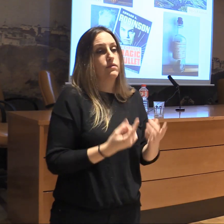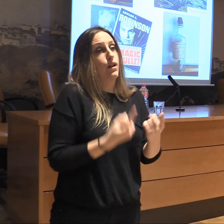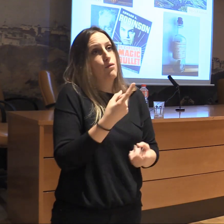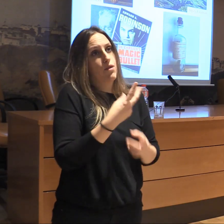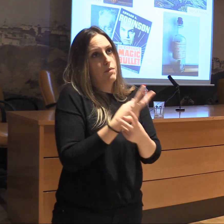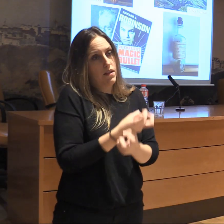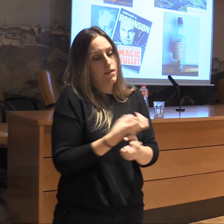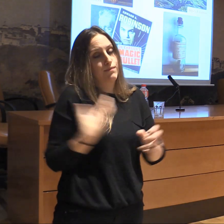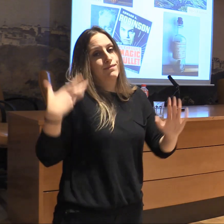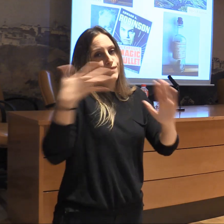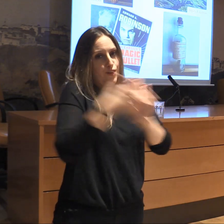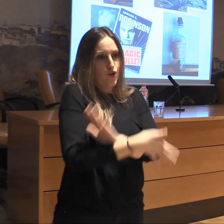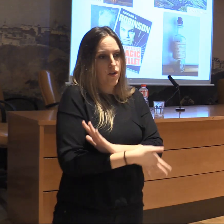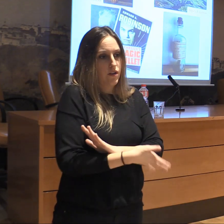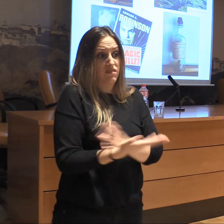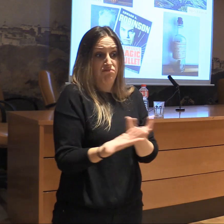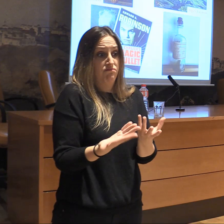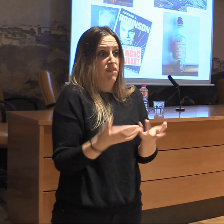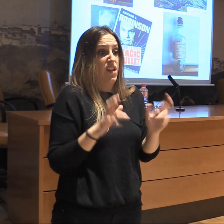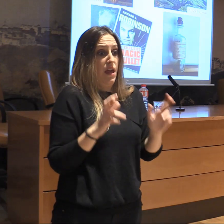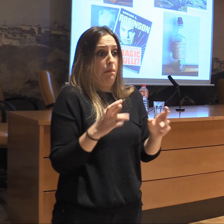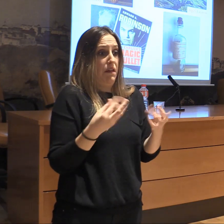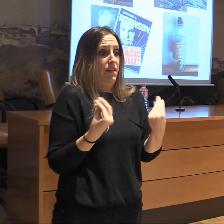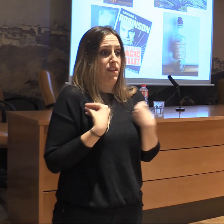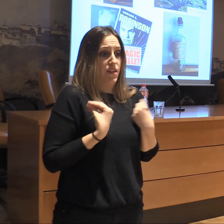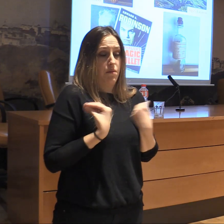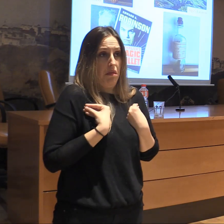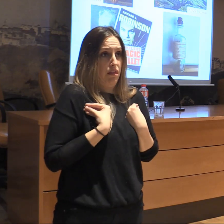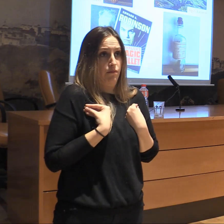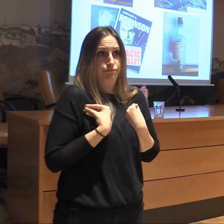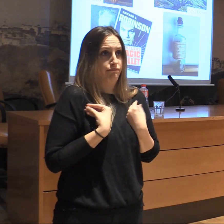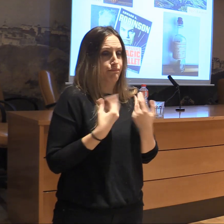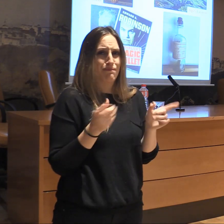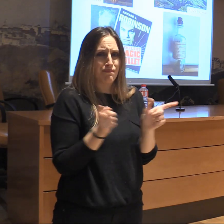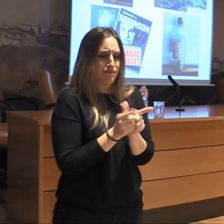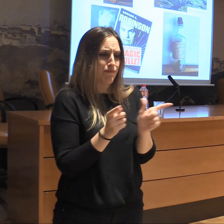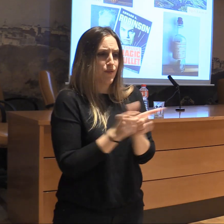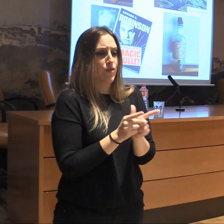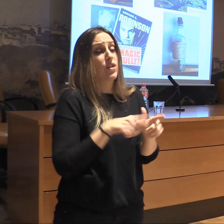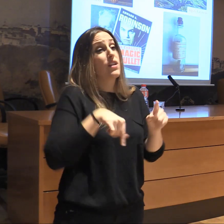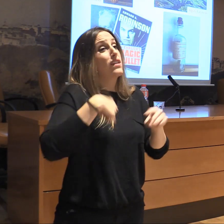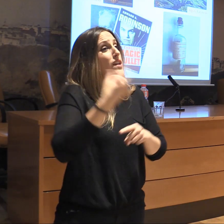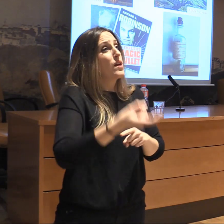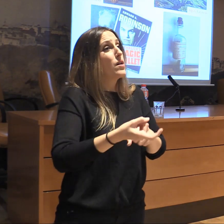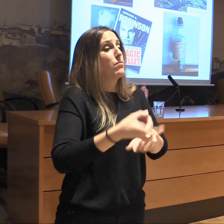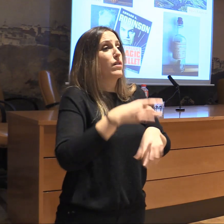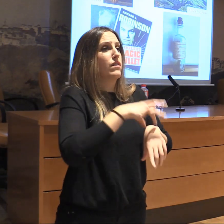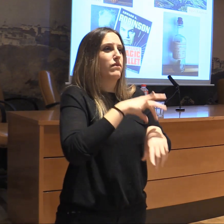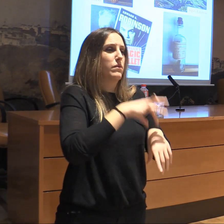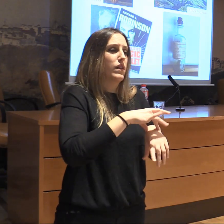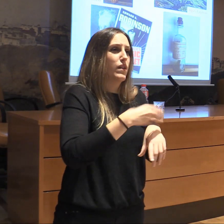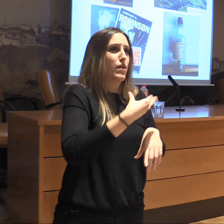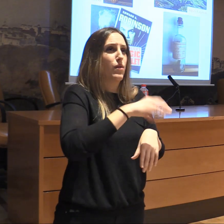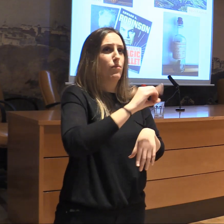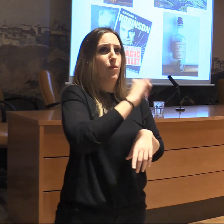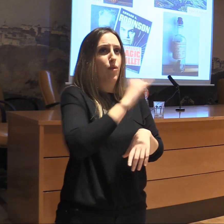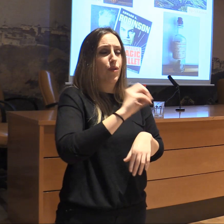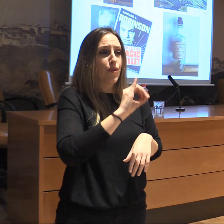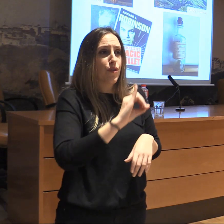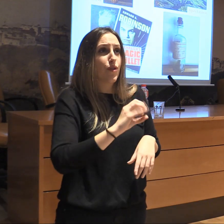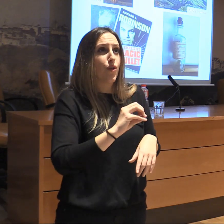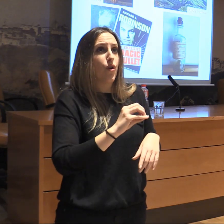envenenamientos crónicos, unas esperanzas de vida extraordinariamente cortas y luego enfermedades tipo bocio o algunas